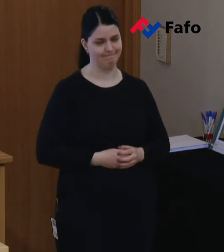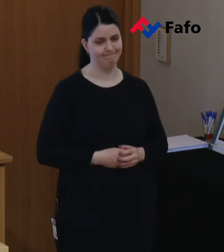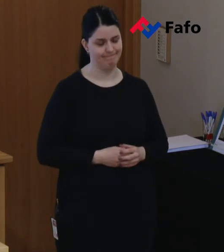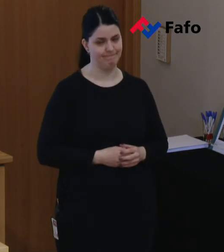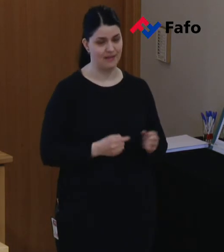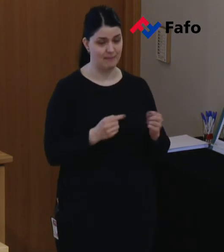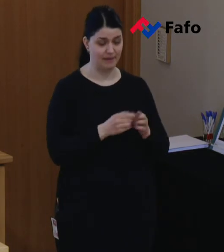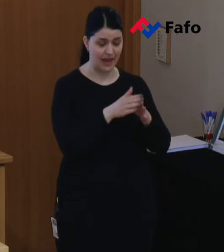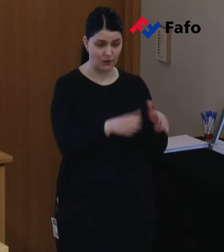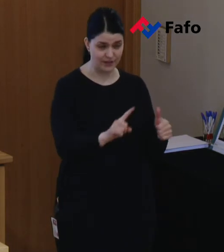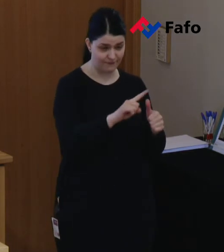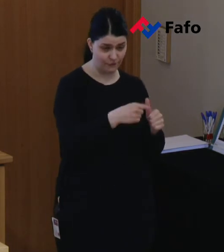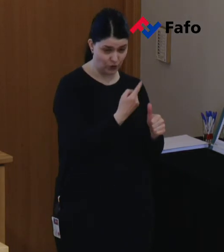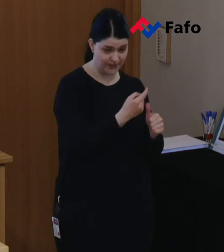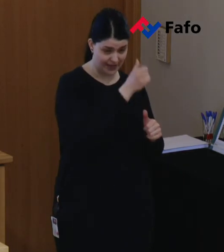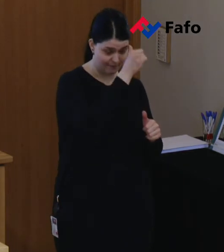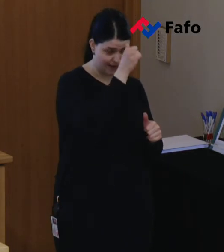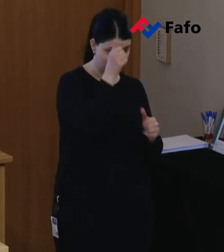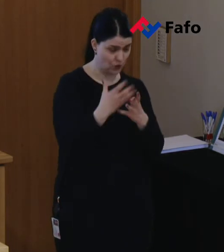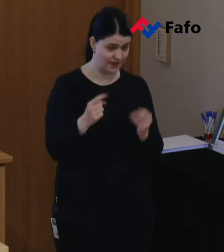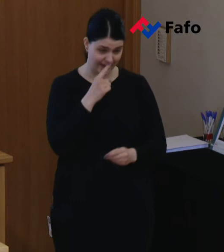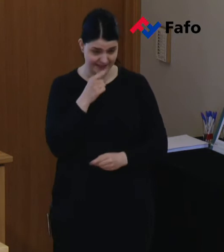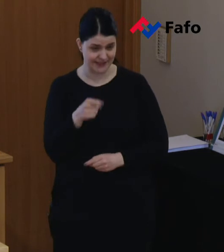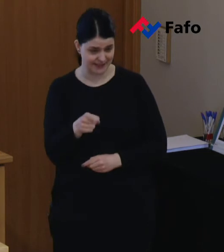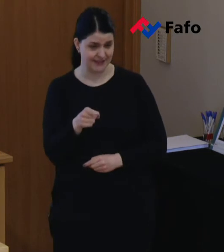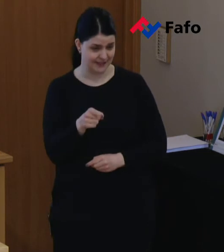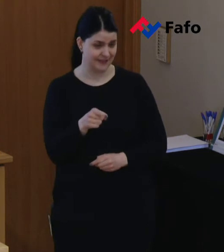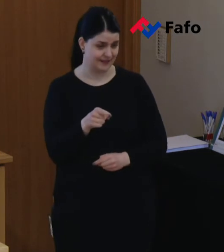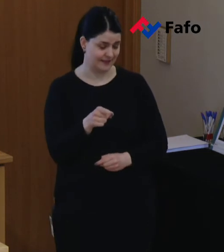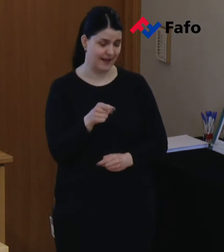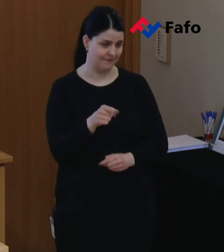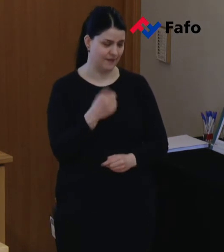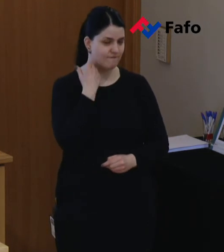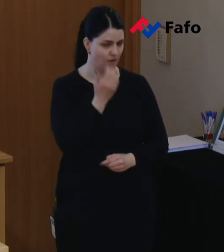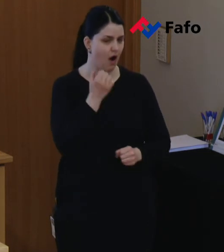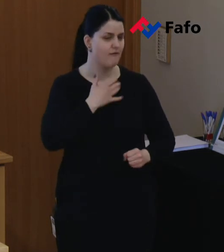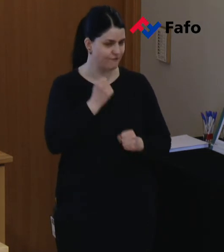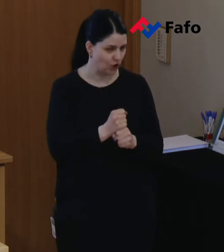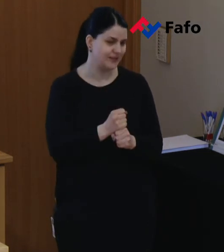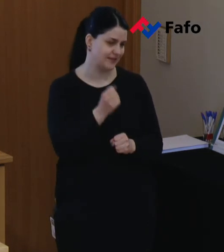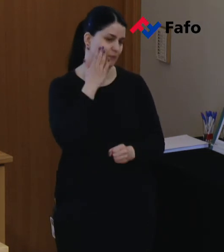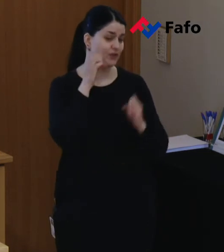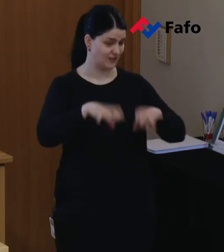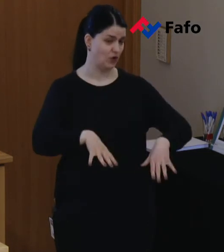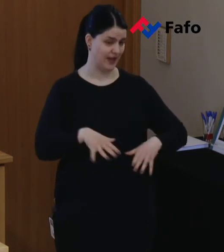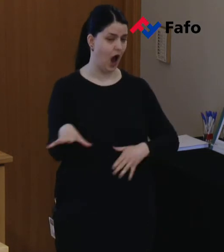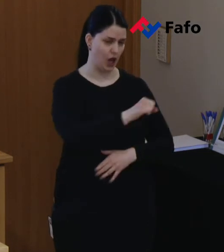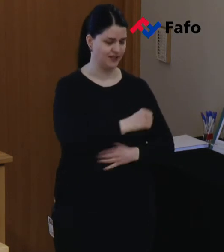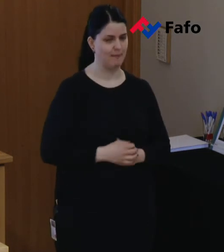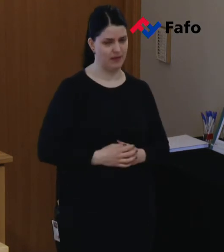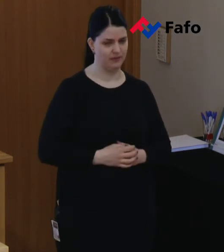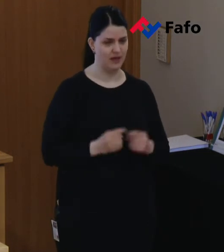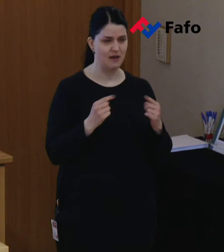Mens Housing First i Bergen og Sandnes har jo på en måte forholdt seg til en gruppe som var reelt bostedsløse alle sammen. Men det